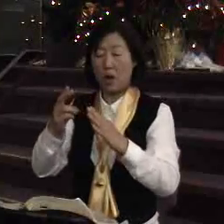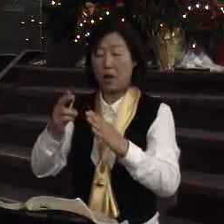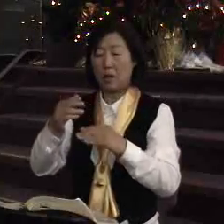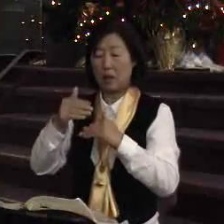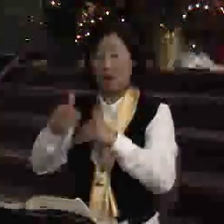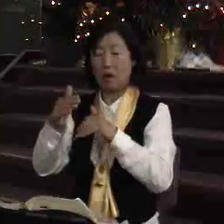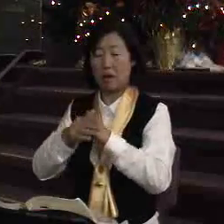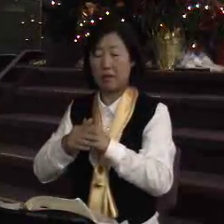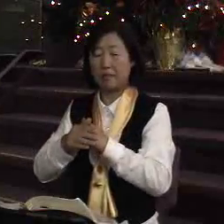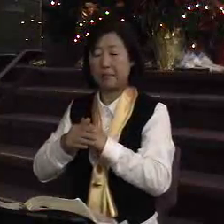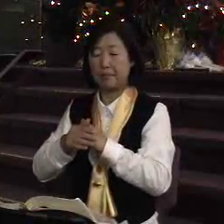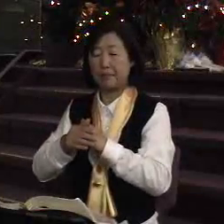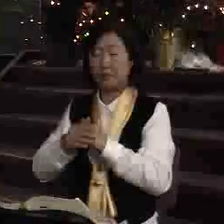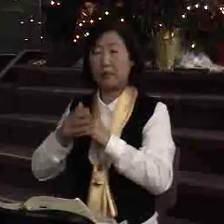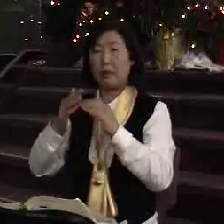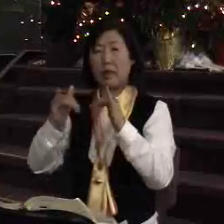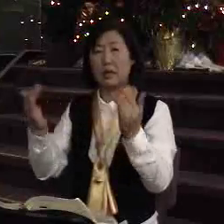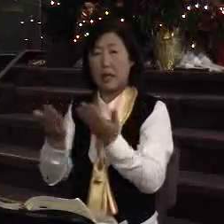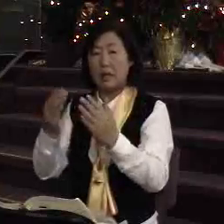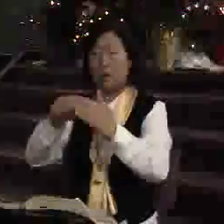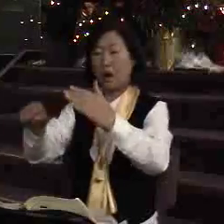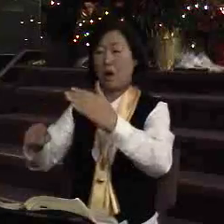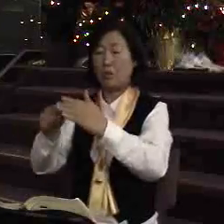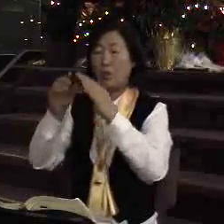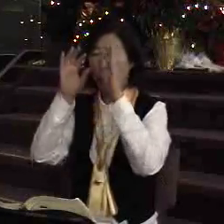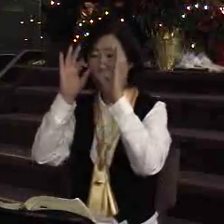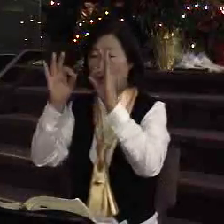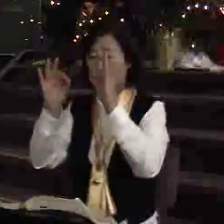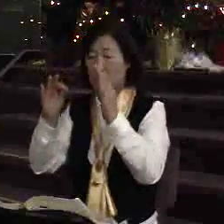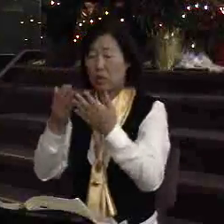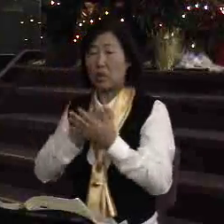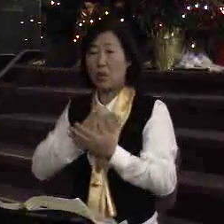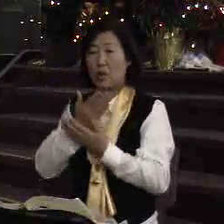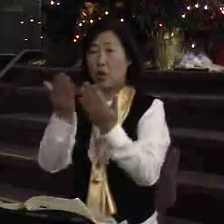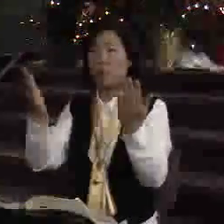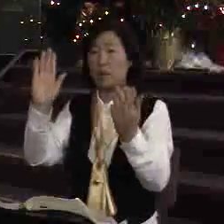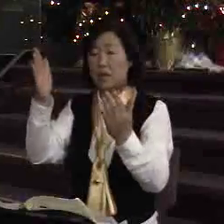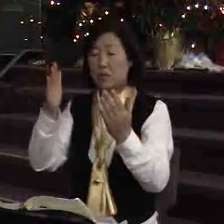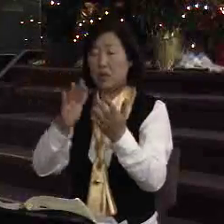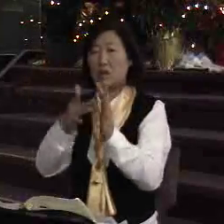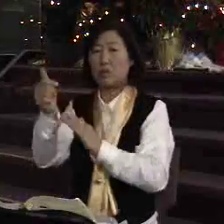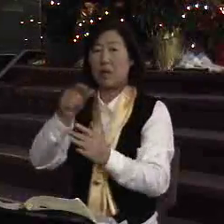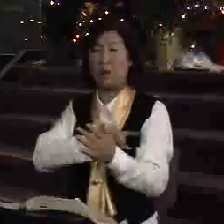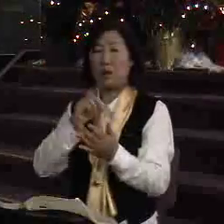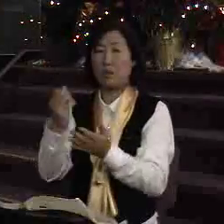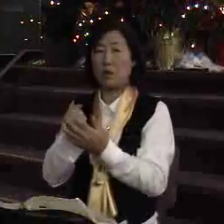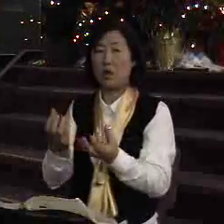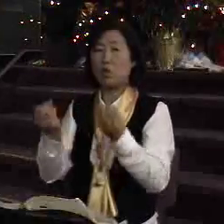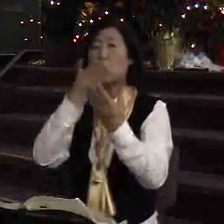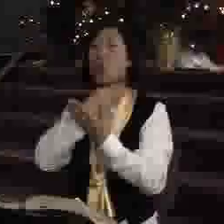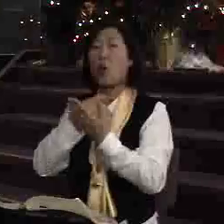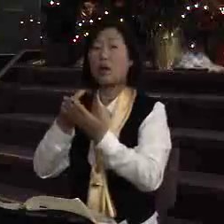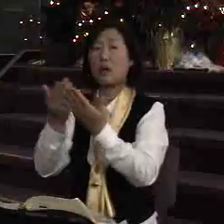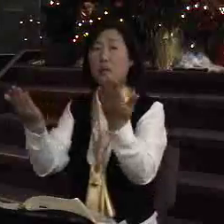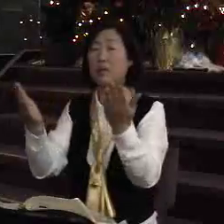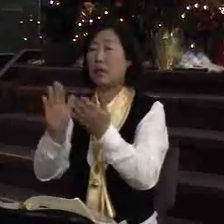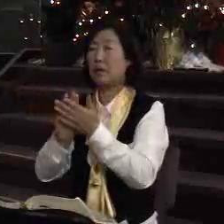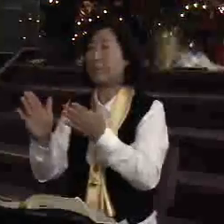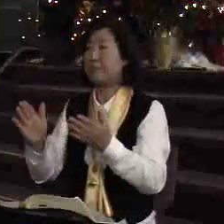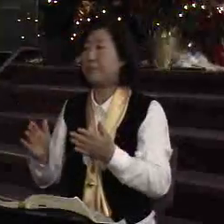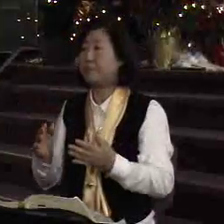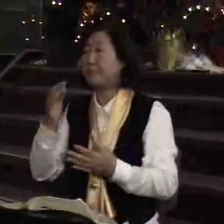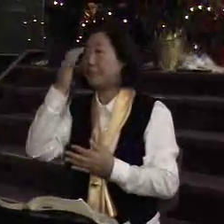나가 누리를 향해 우리의 사역 가운데 보일 수 있는 저와 여러분 되시기를 예수님의 이름으로 축원합니다.